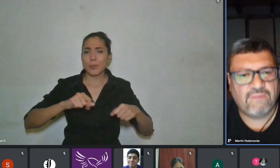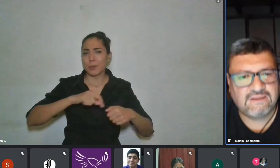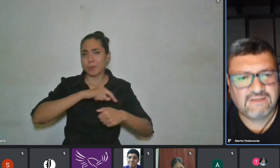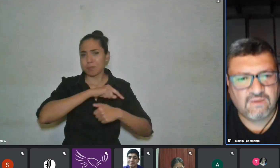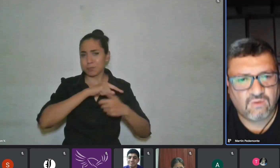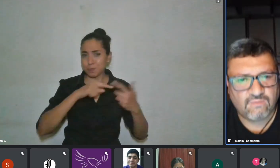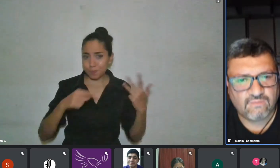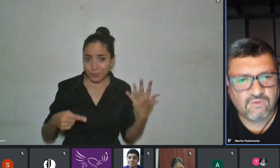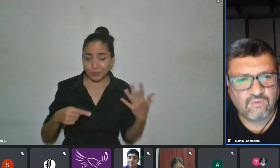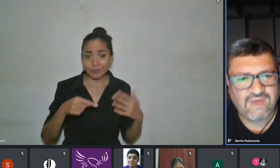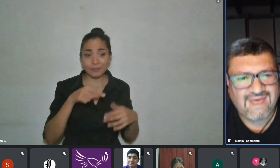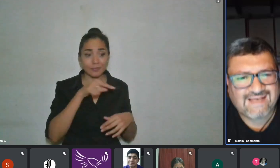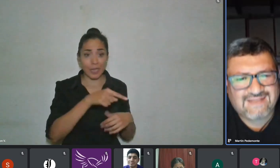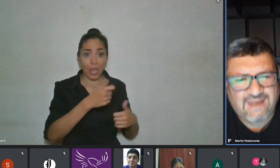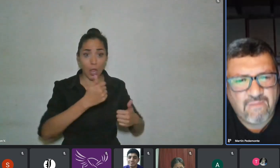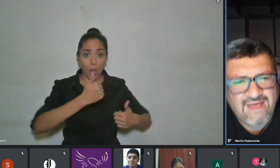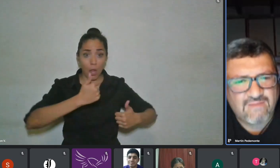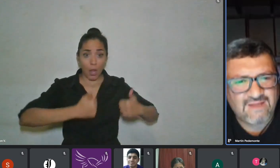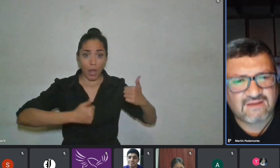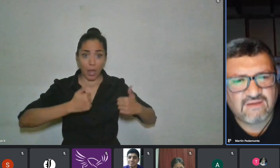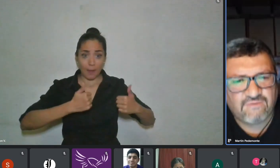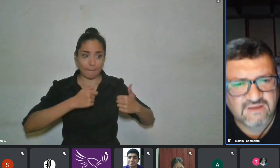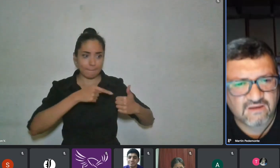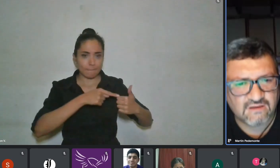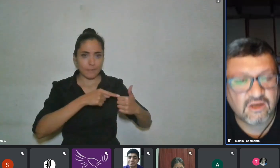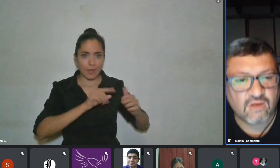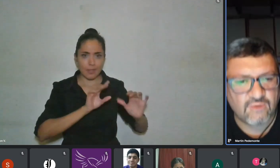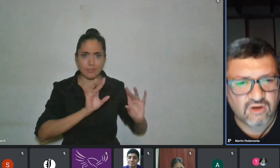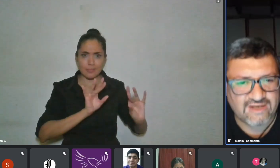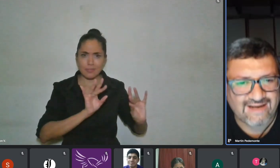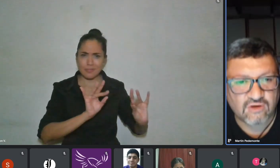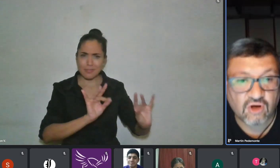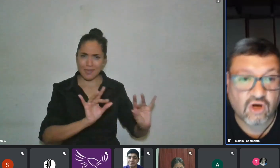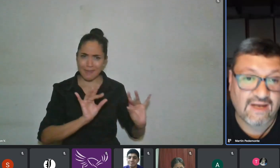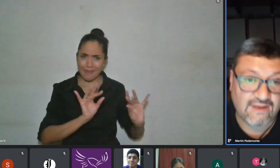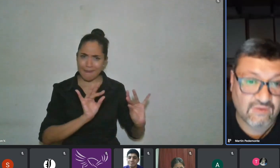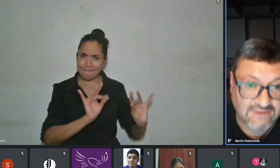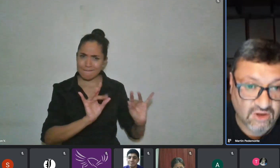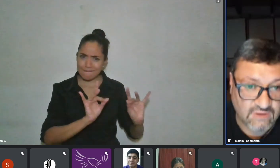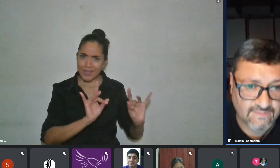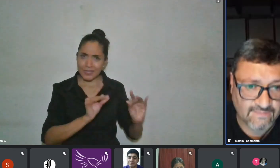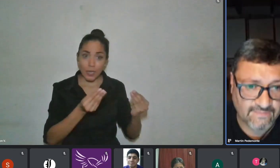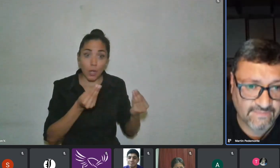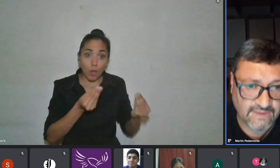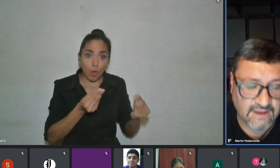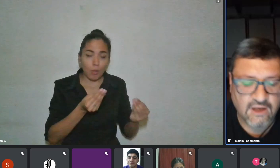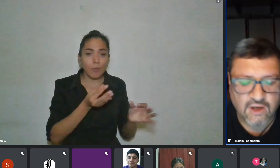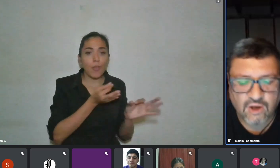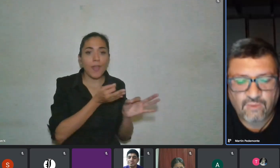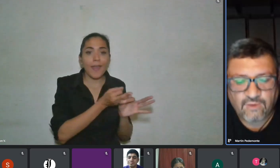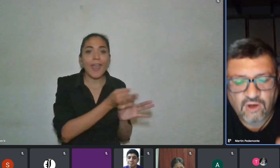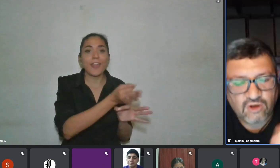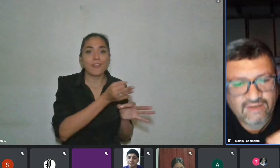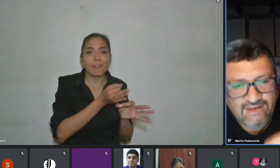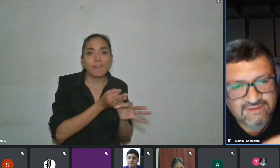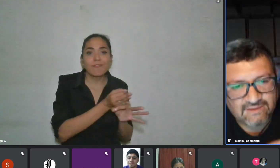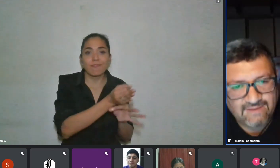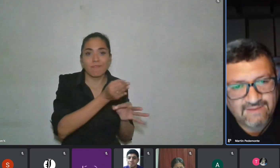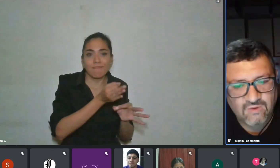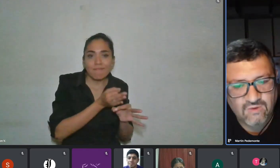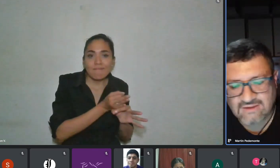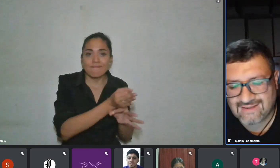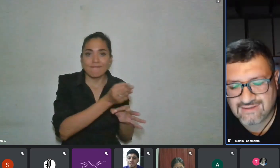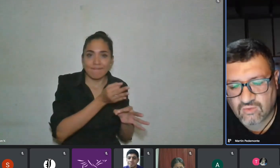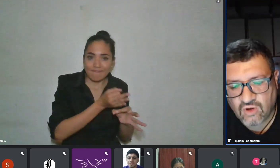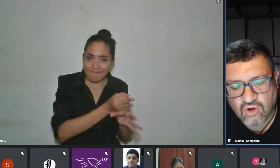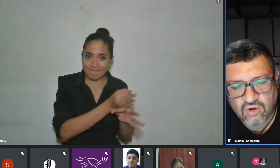hacerlo competitivo fue extremadamente difícil. ¿Y cómo lo lograron? Con la educación. Lo lograron a través